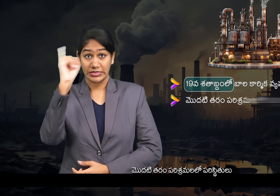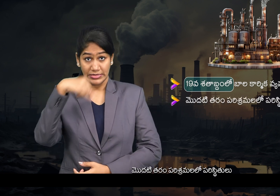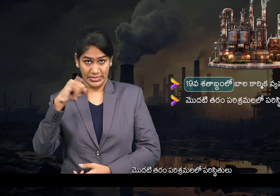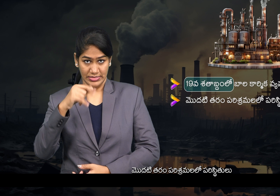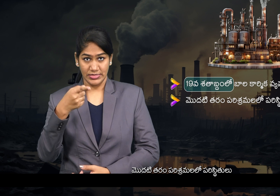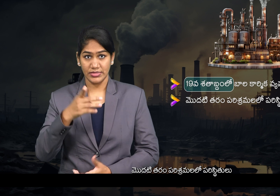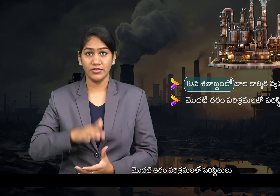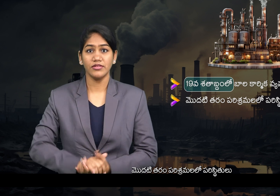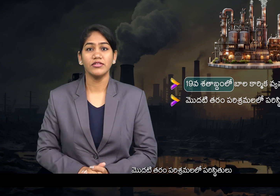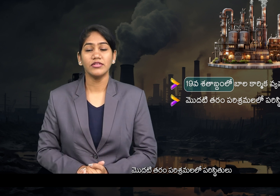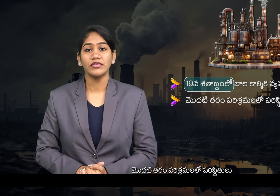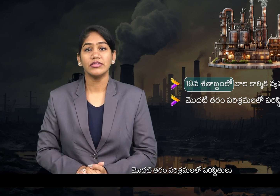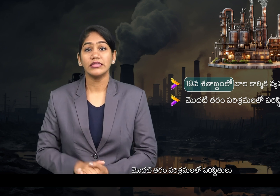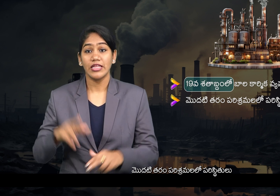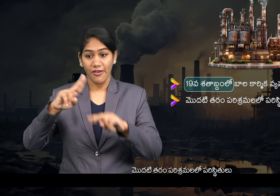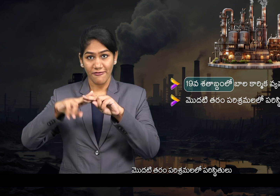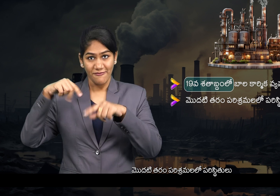మొదటి తరం పరిశ్రమలలో పరిస్థితులు,